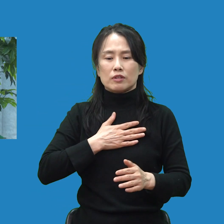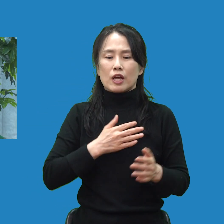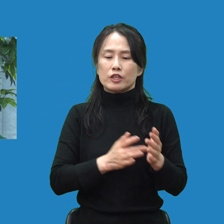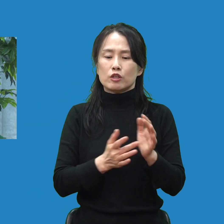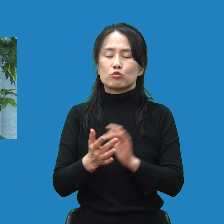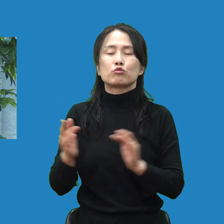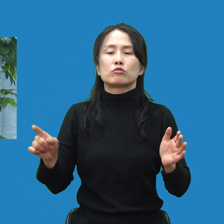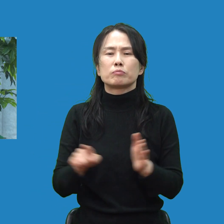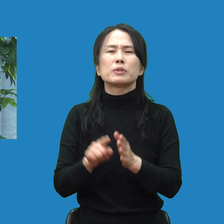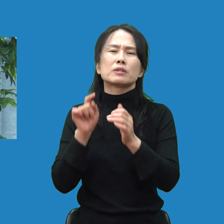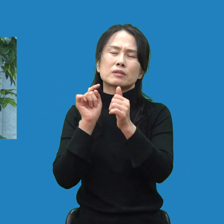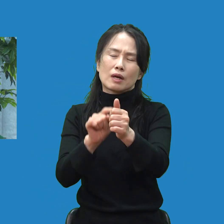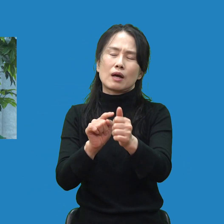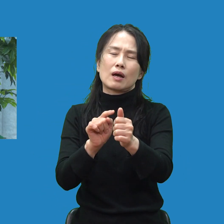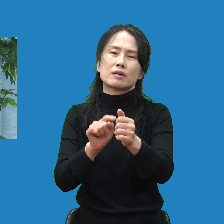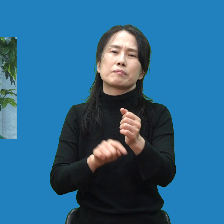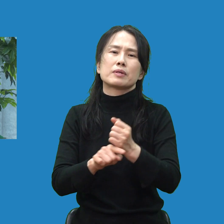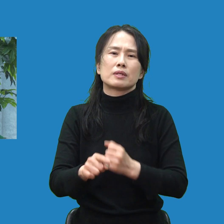광야에서 모세를